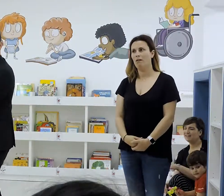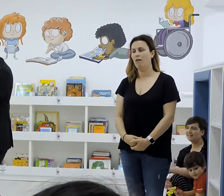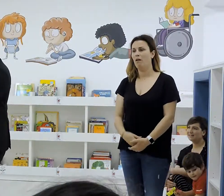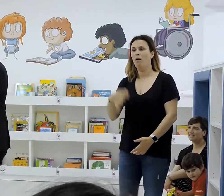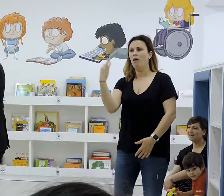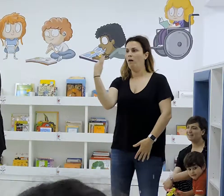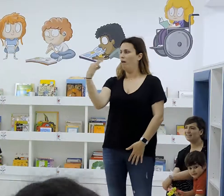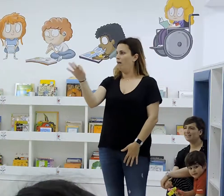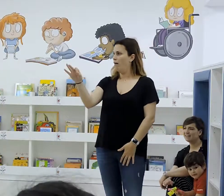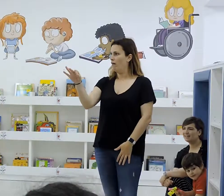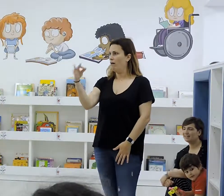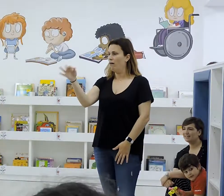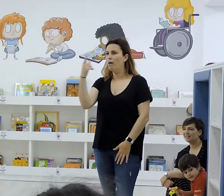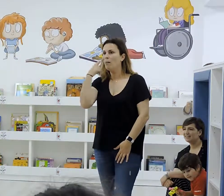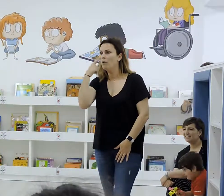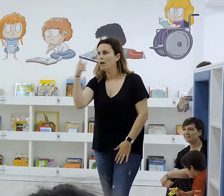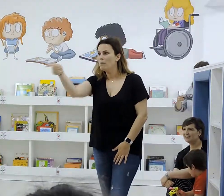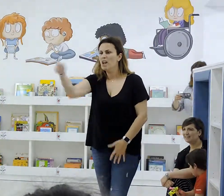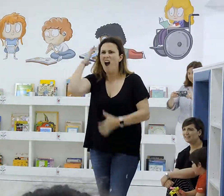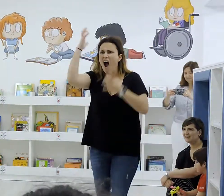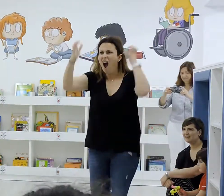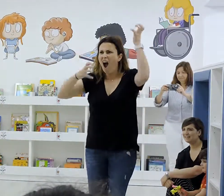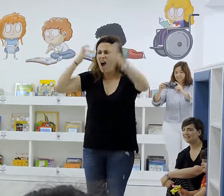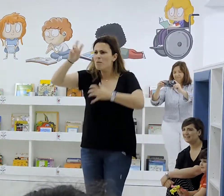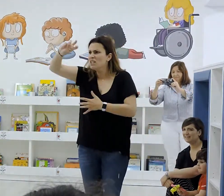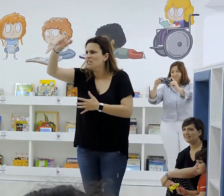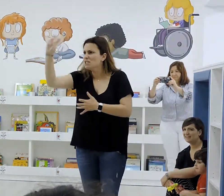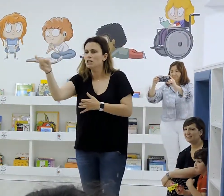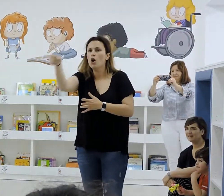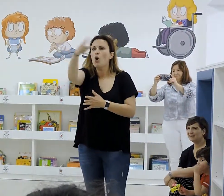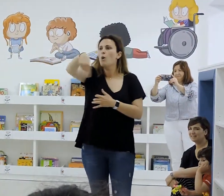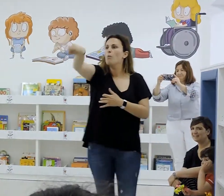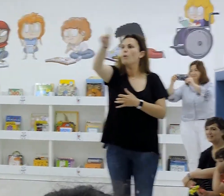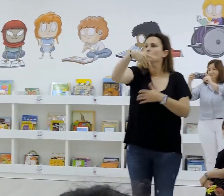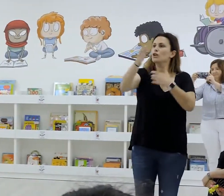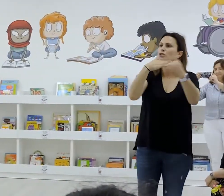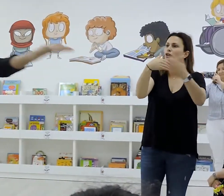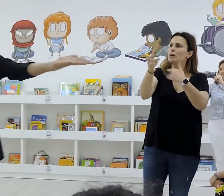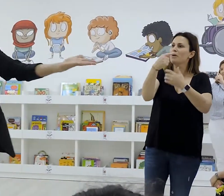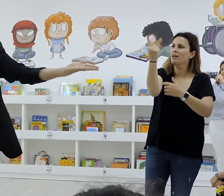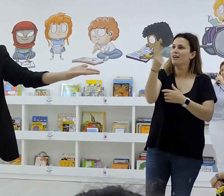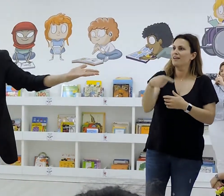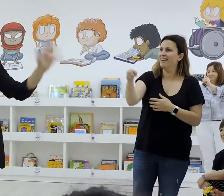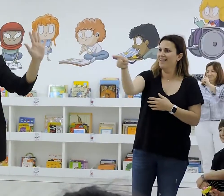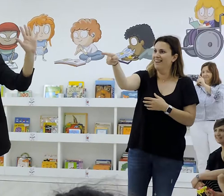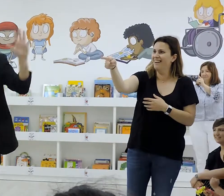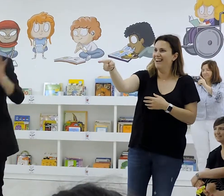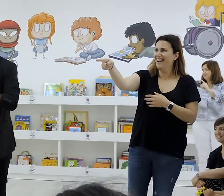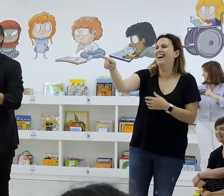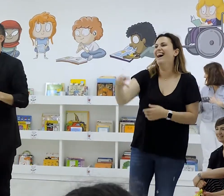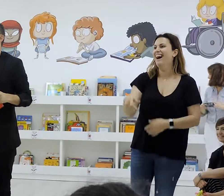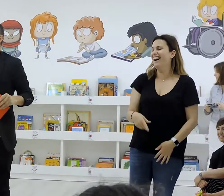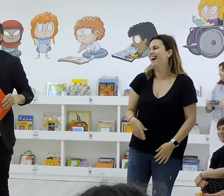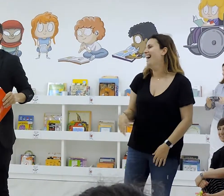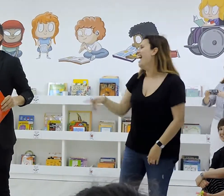¡Oye! Y aquí un montón de animales que habéis dibujado vosotros mismos. ¡Oye, no está mal,